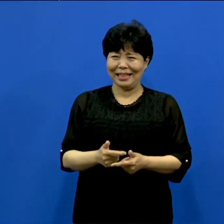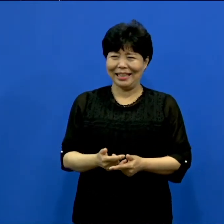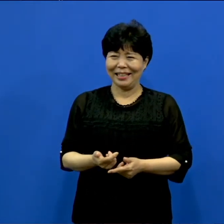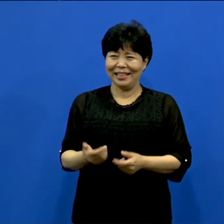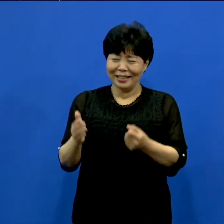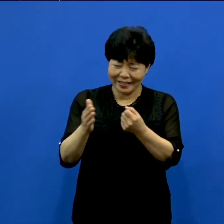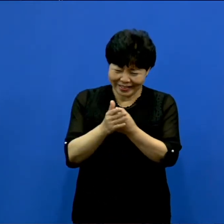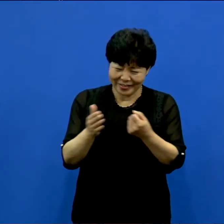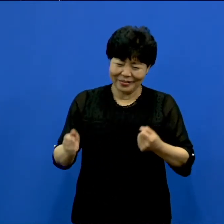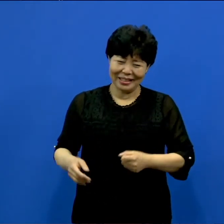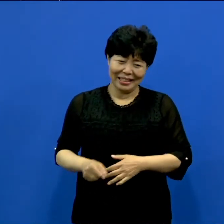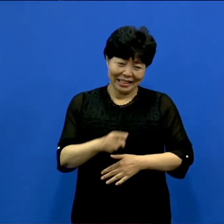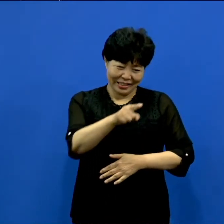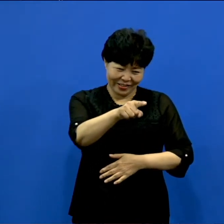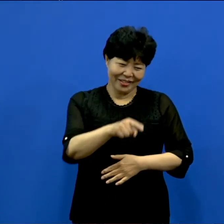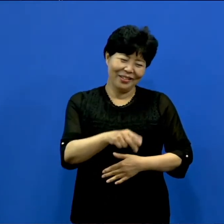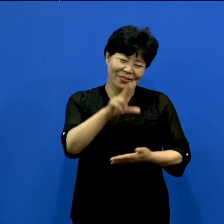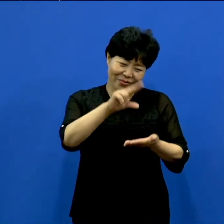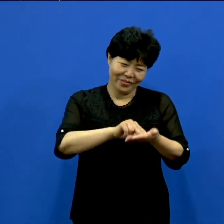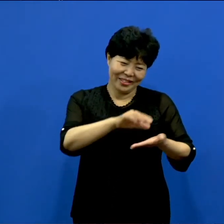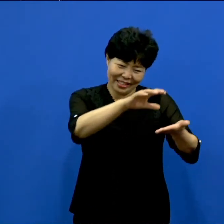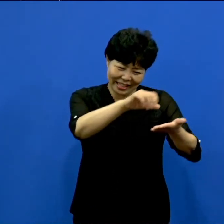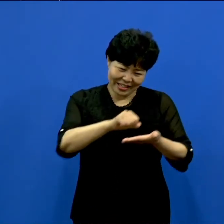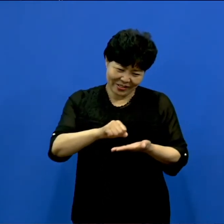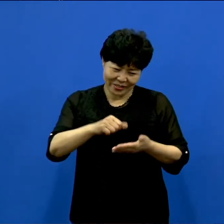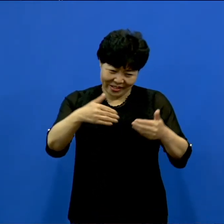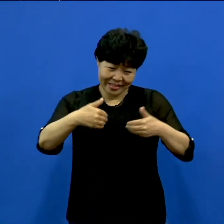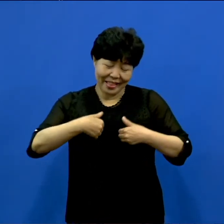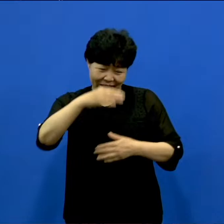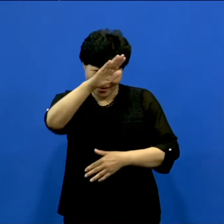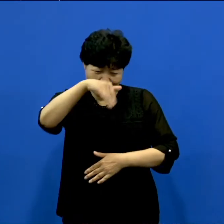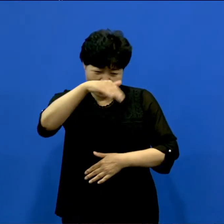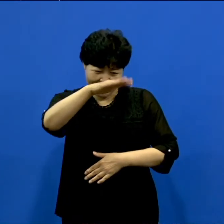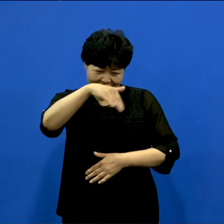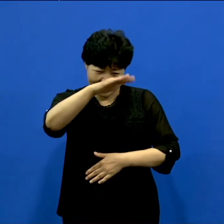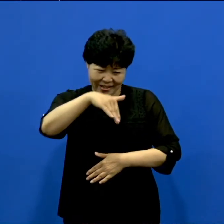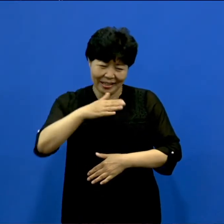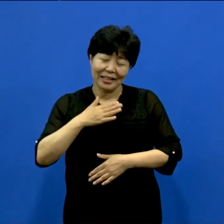야, 너가 그 문제를 가지고 나에게 나와 함께 시간을 가지라는 거예요.